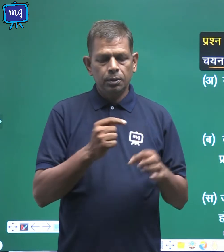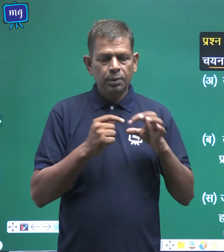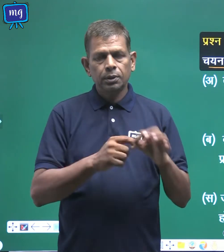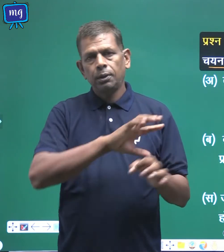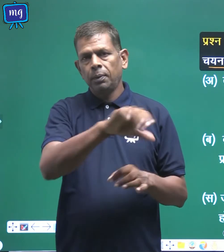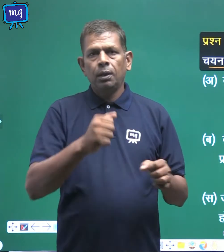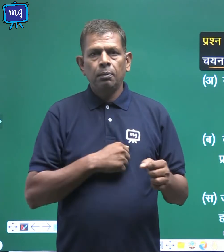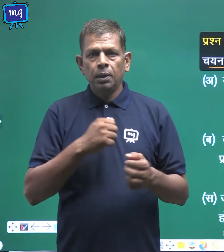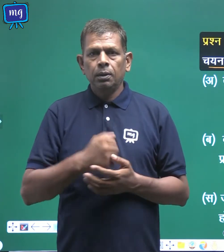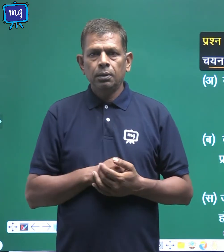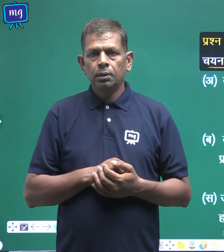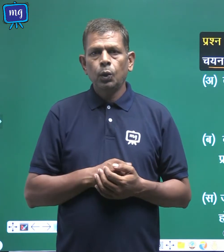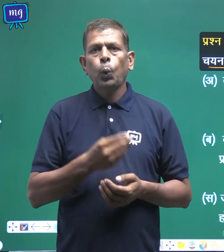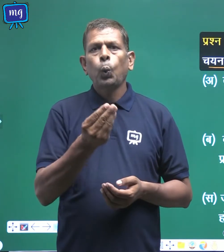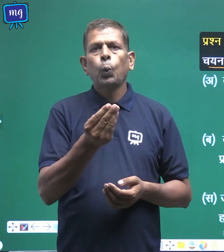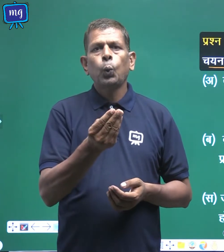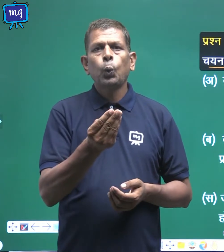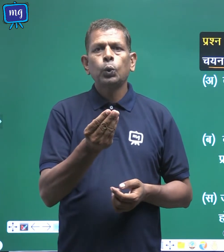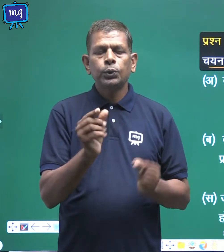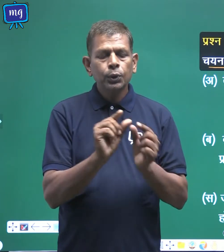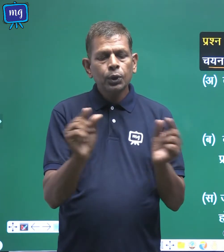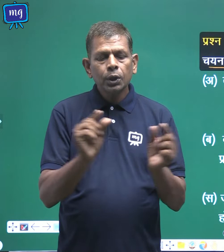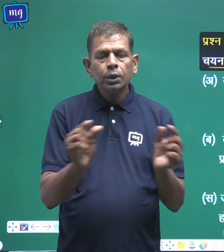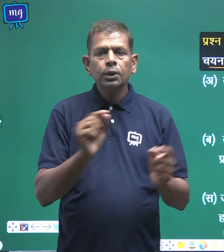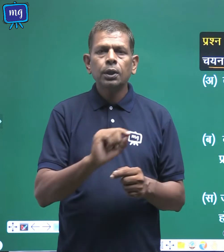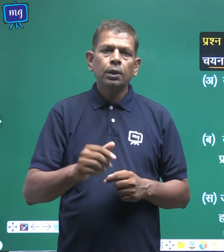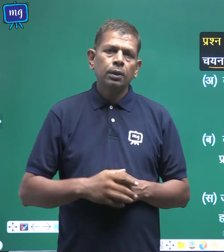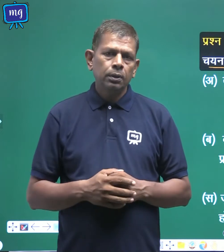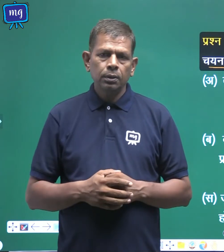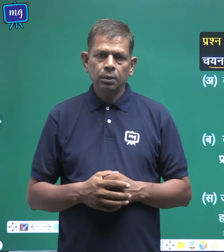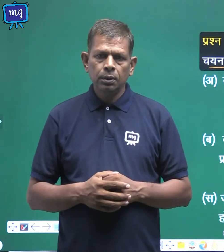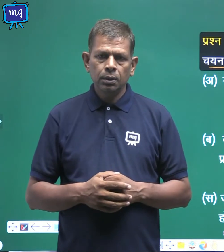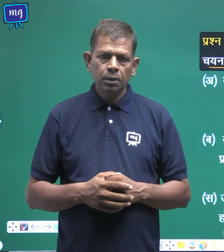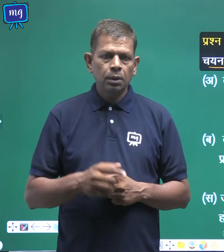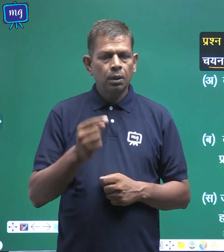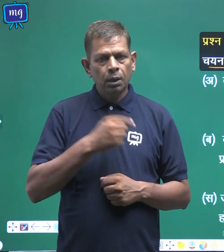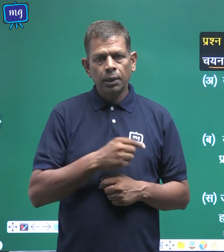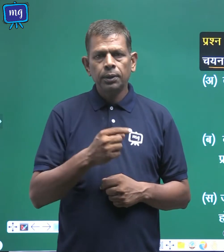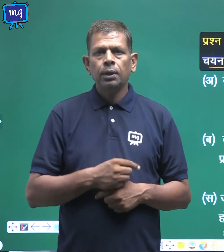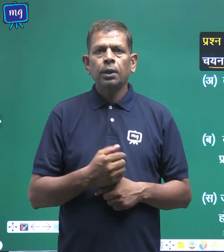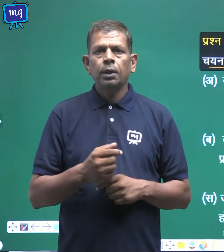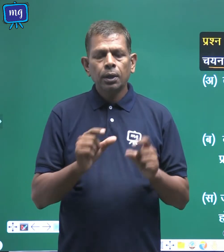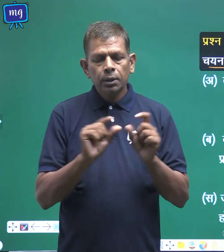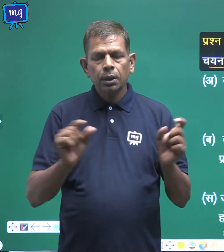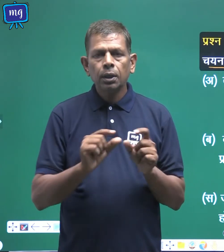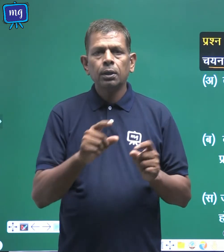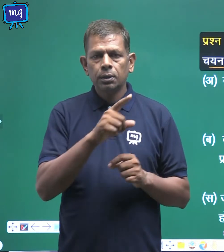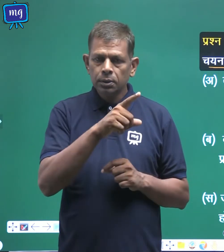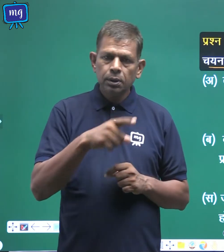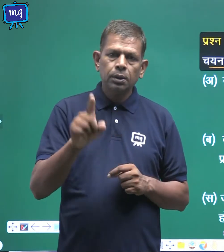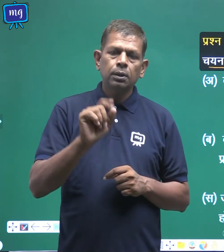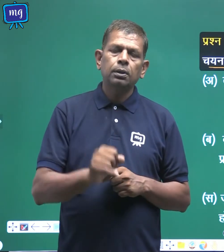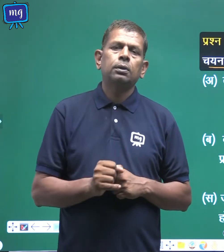हमें कुछ कथन दिए गए हैं। अगर ये कथन सही